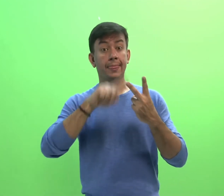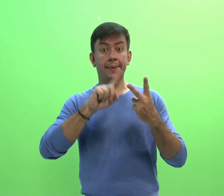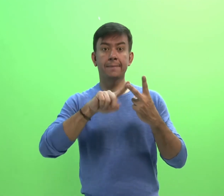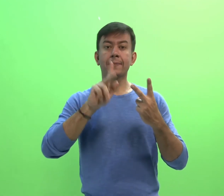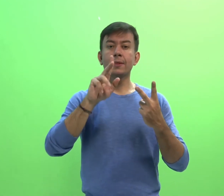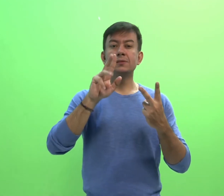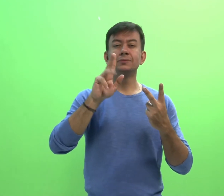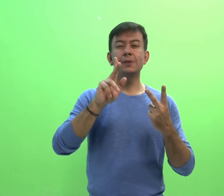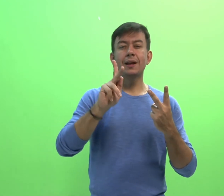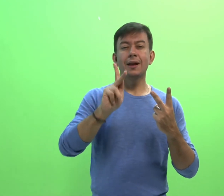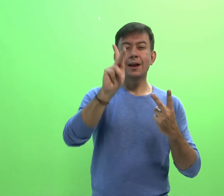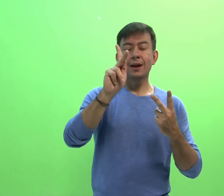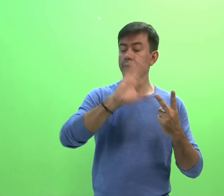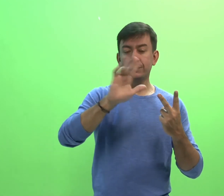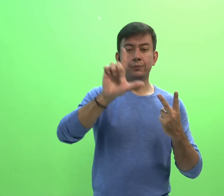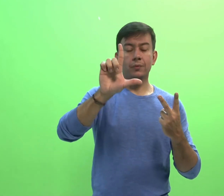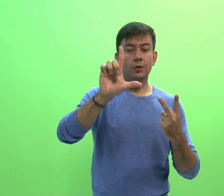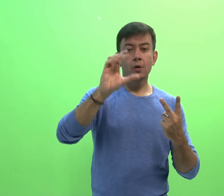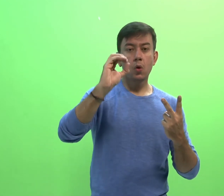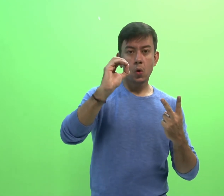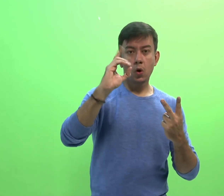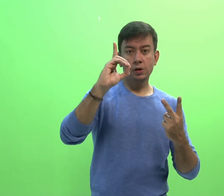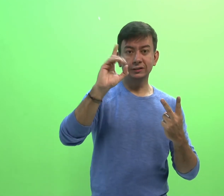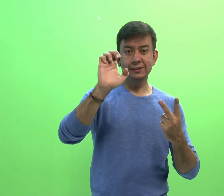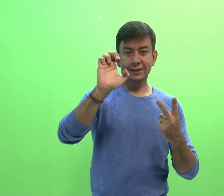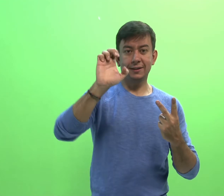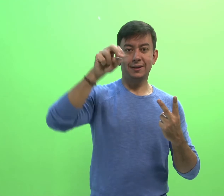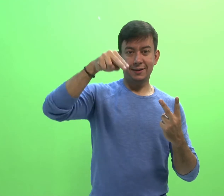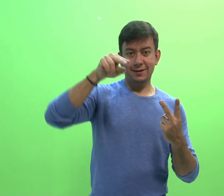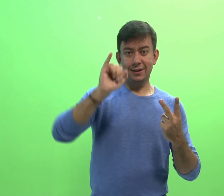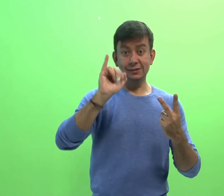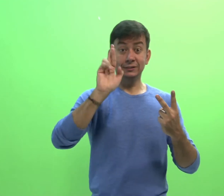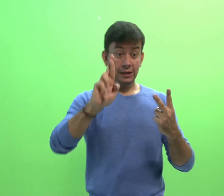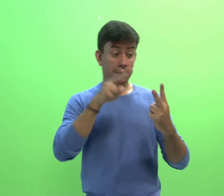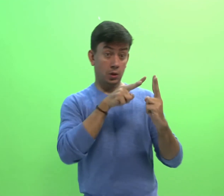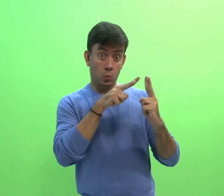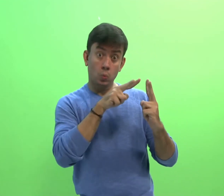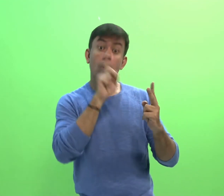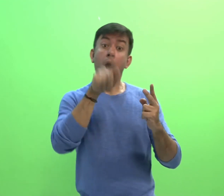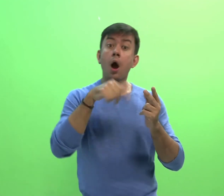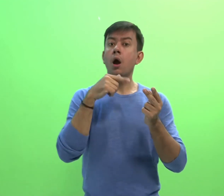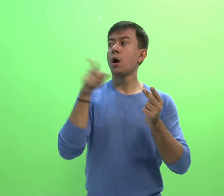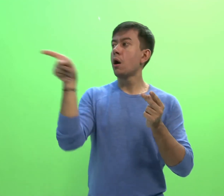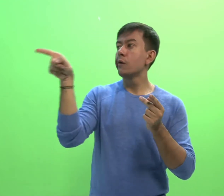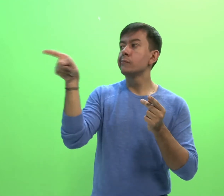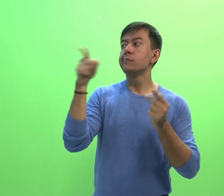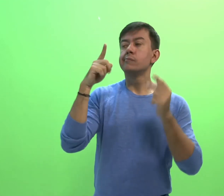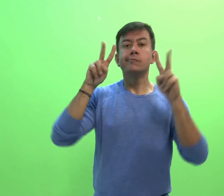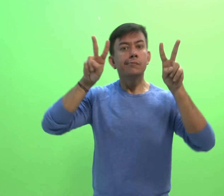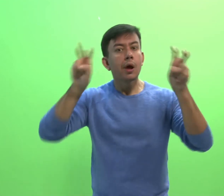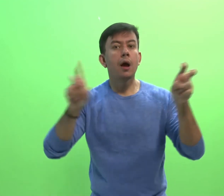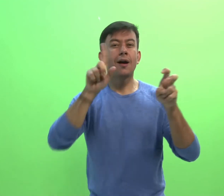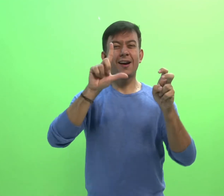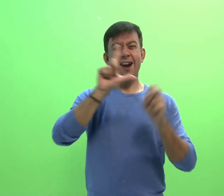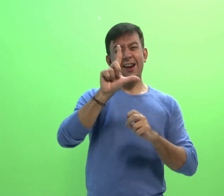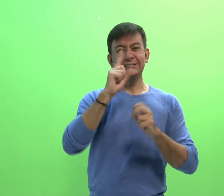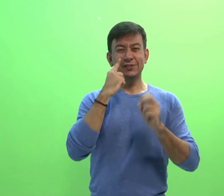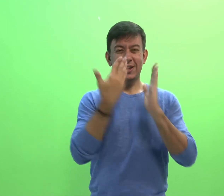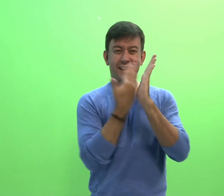foi uma das autoras, e a Lodenir. Ronice e a Lodenir foram elas, vocês viram que